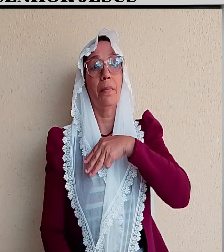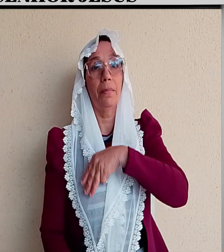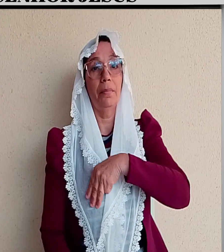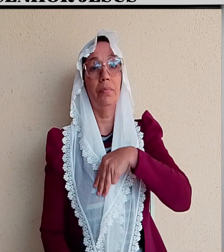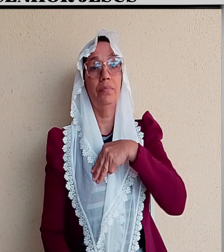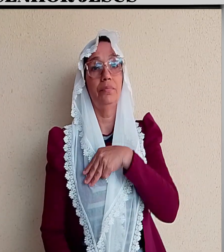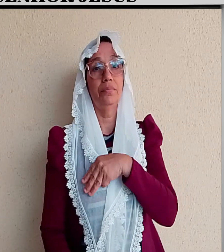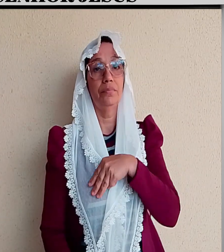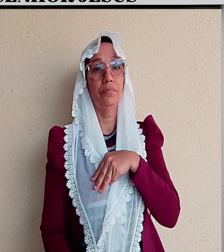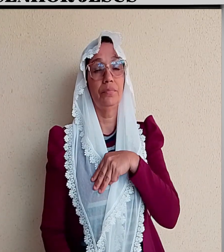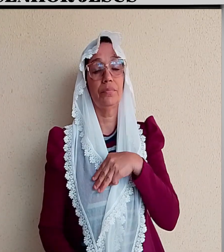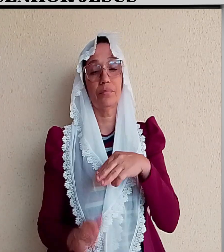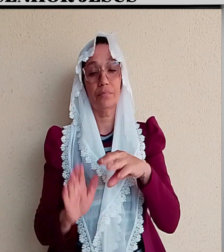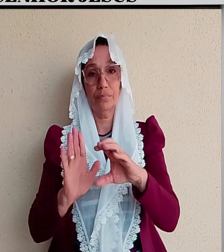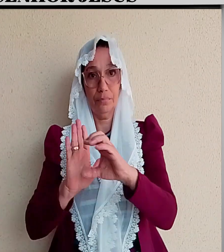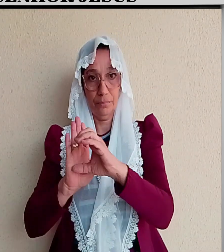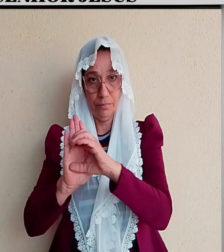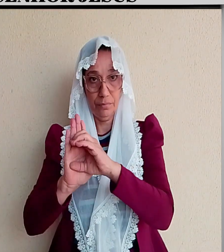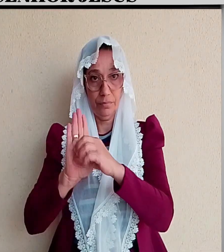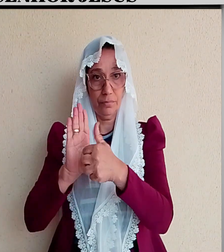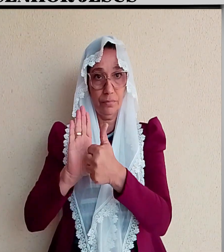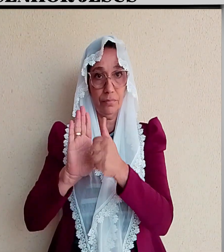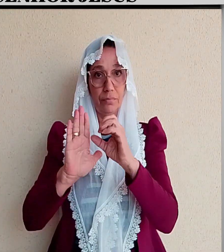Rei da paz.